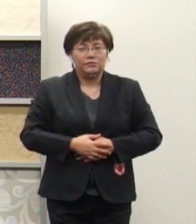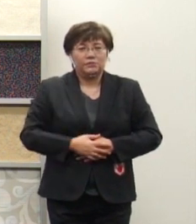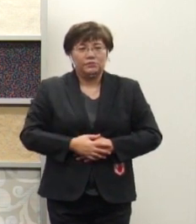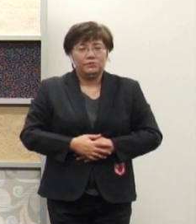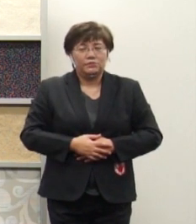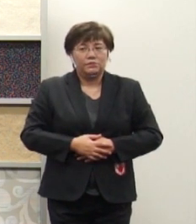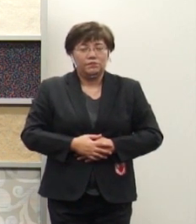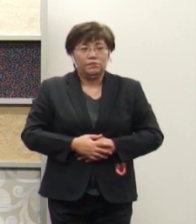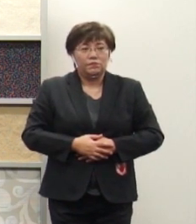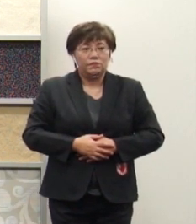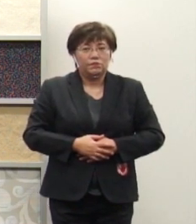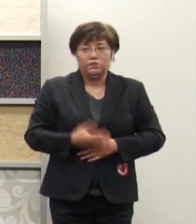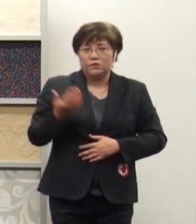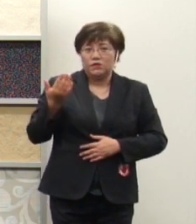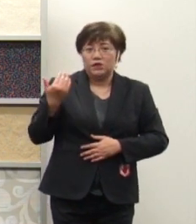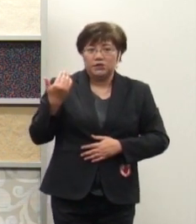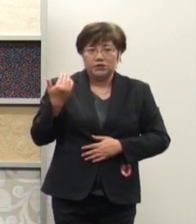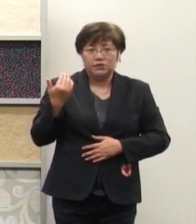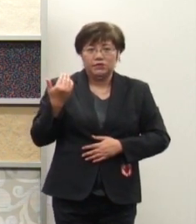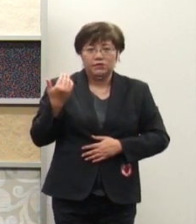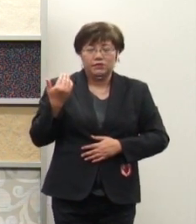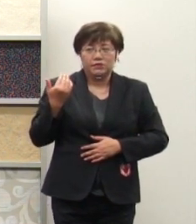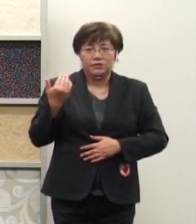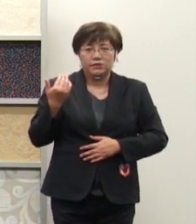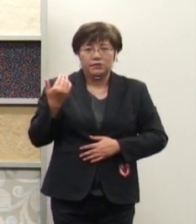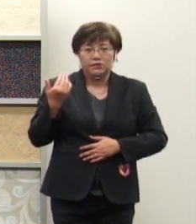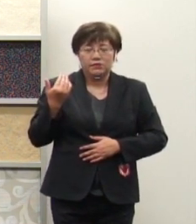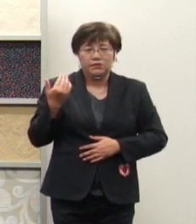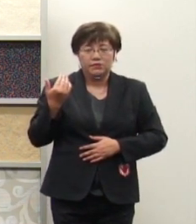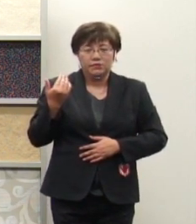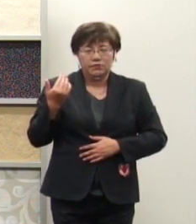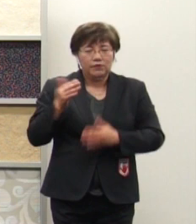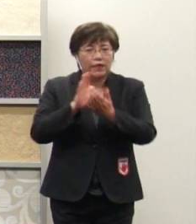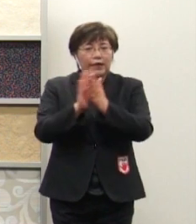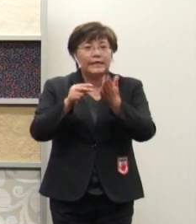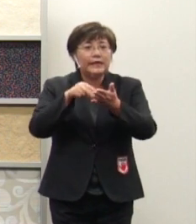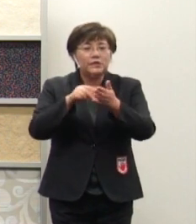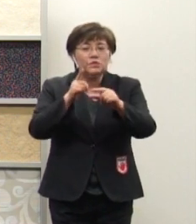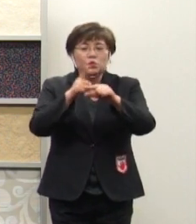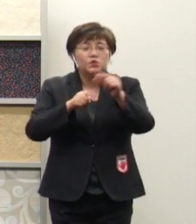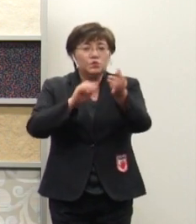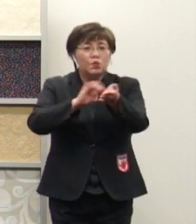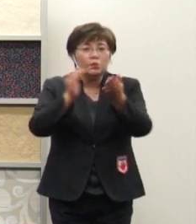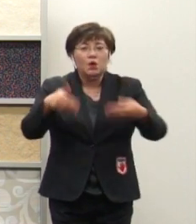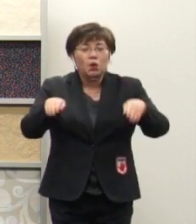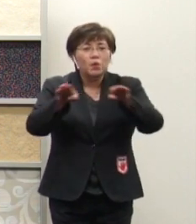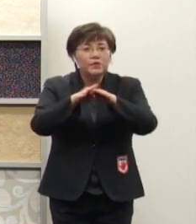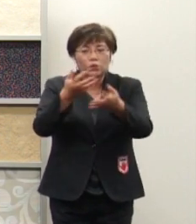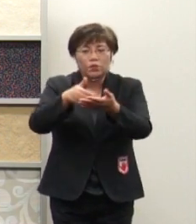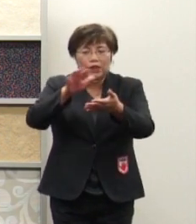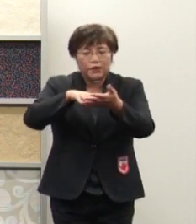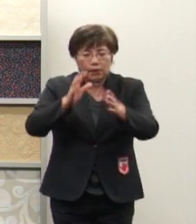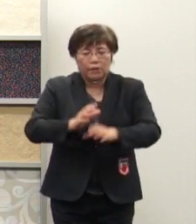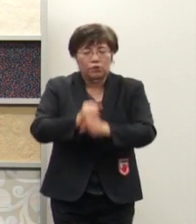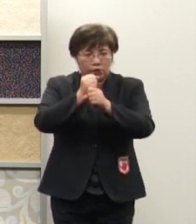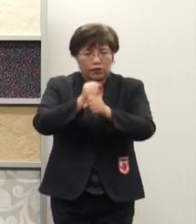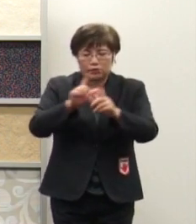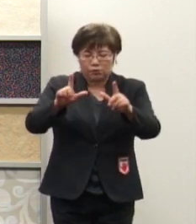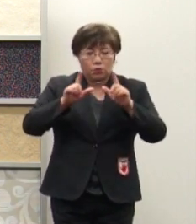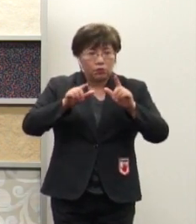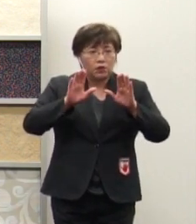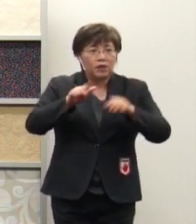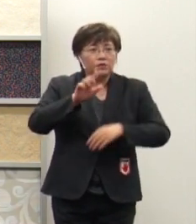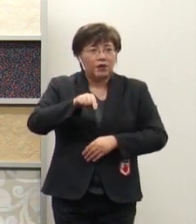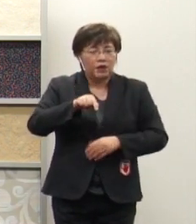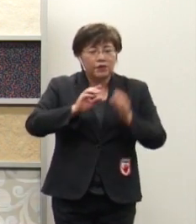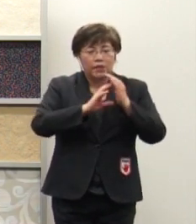もや先日のですねその県立中央病院のデータによりますと 本県7割の